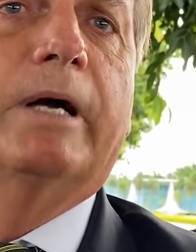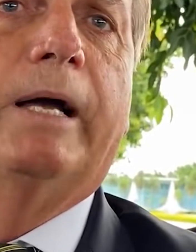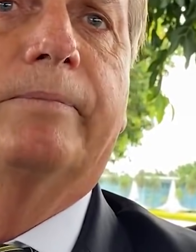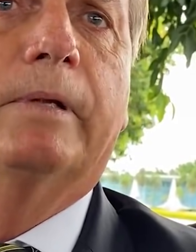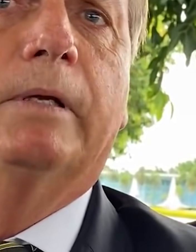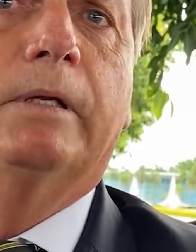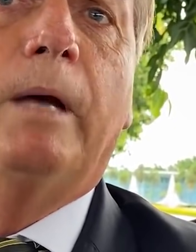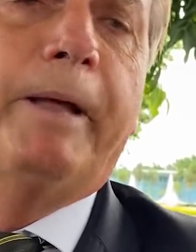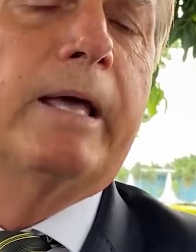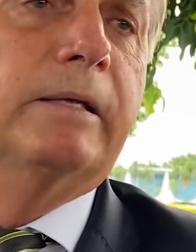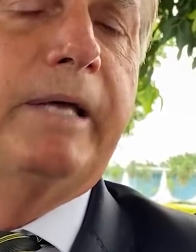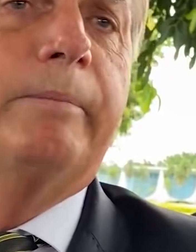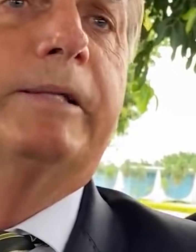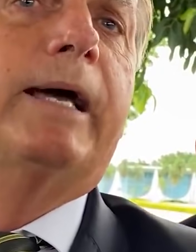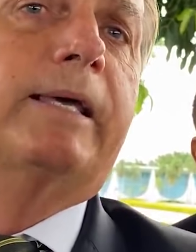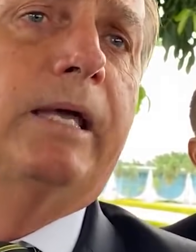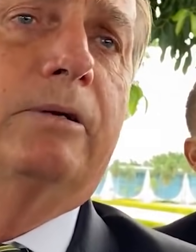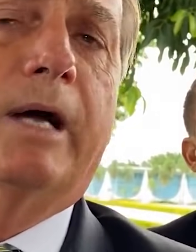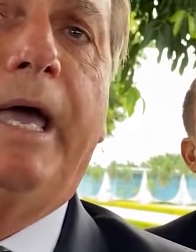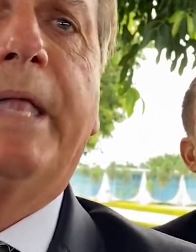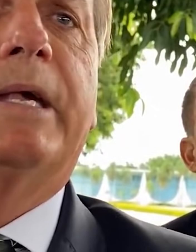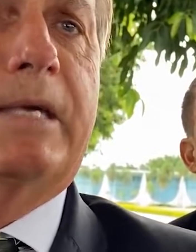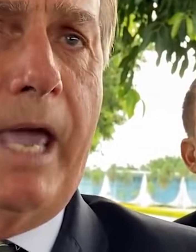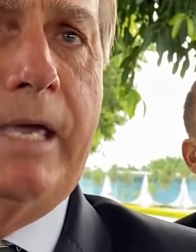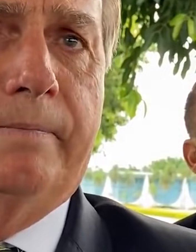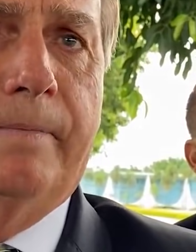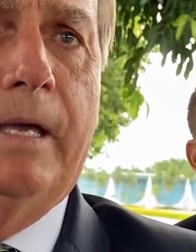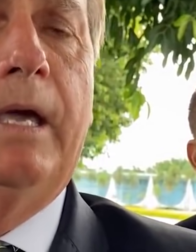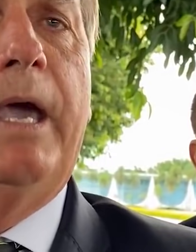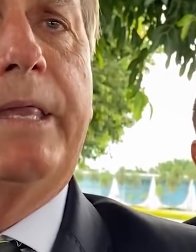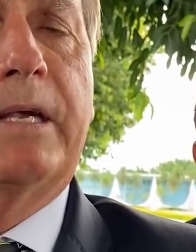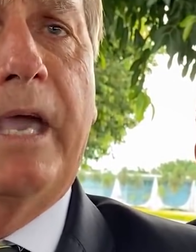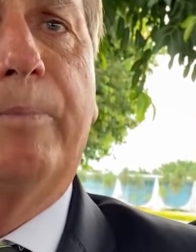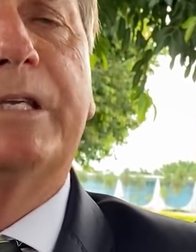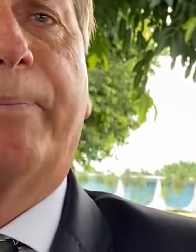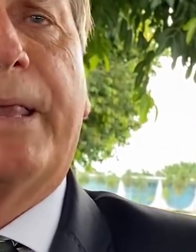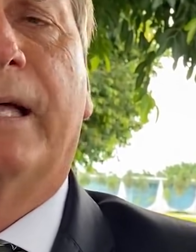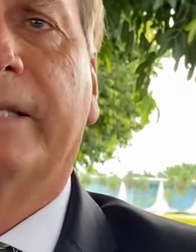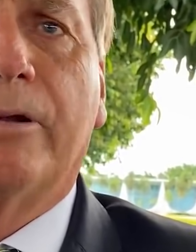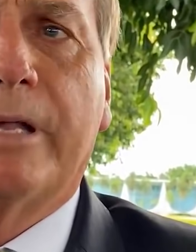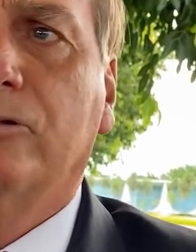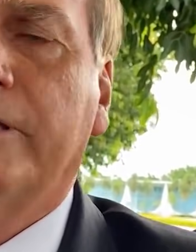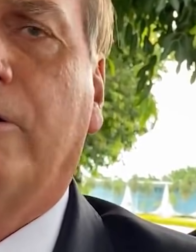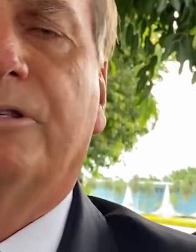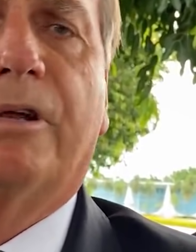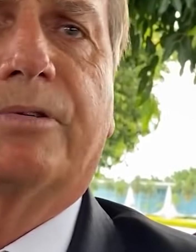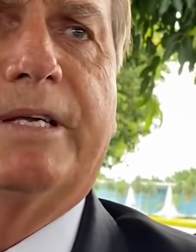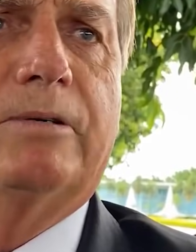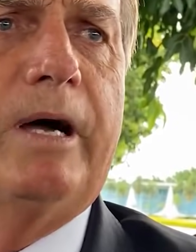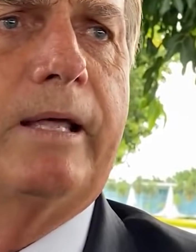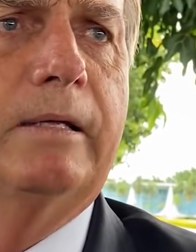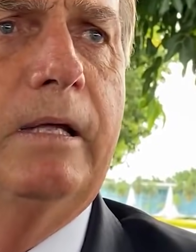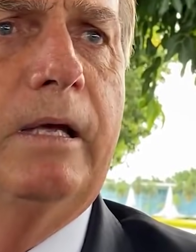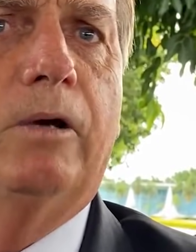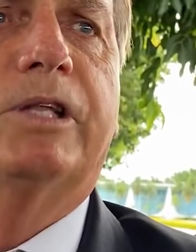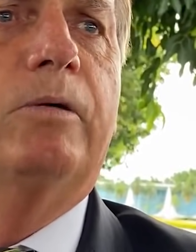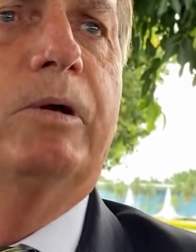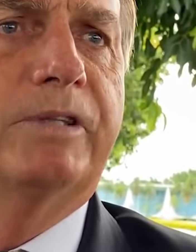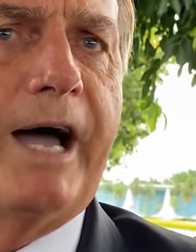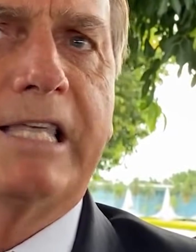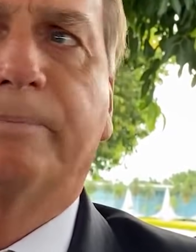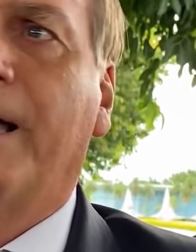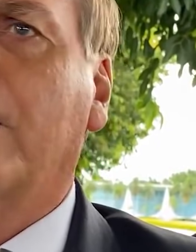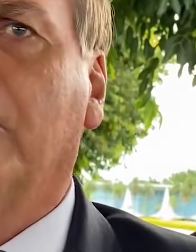quem no lugar? Mas peraí, quer botar quem no lugar? Esse quem podia apresentar, nos ajudar com soluções agora. Eu